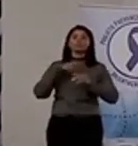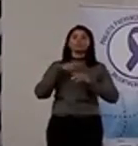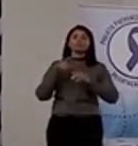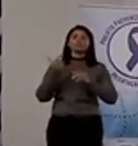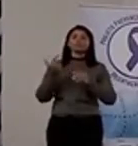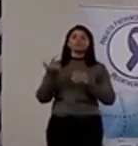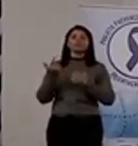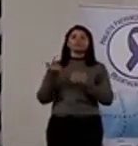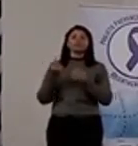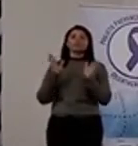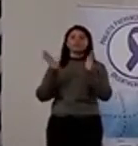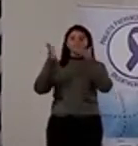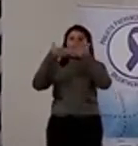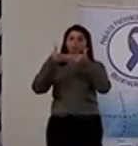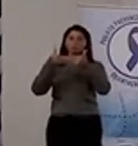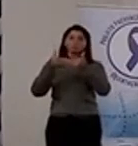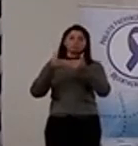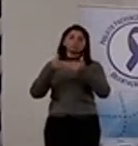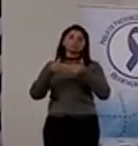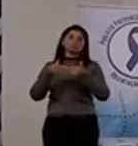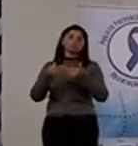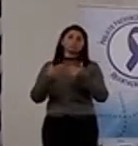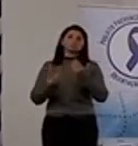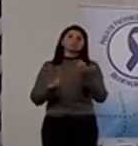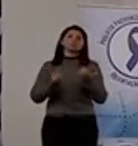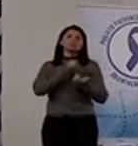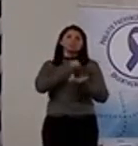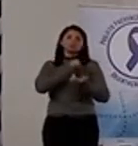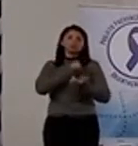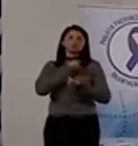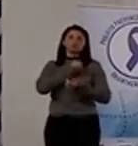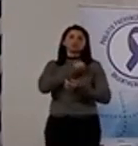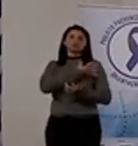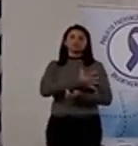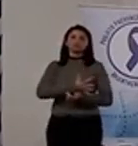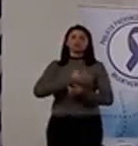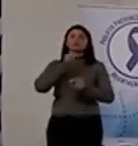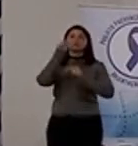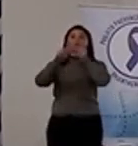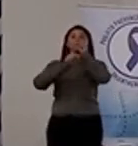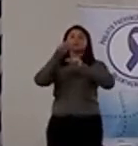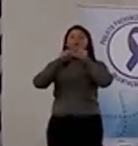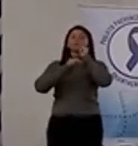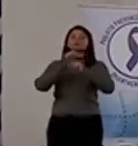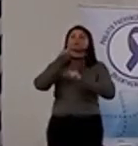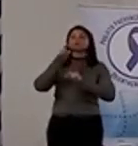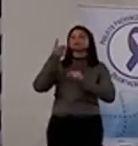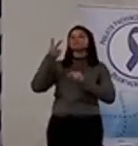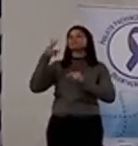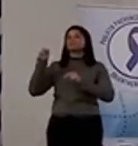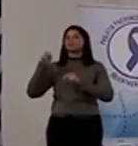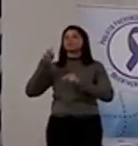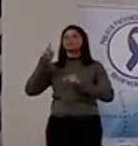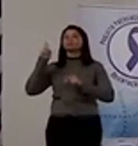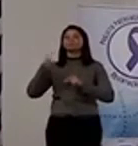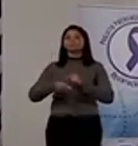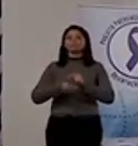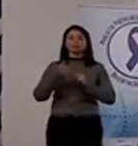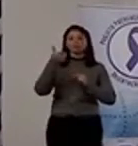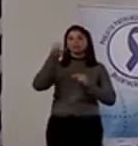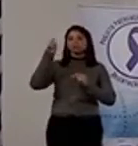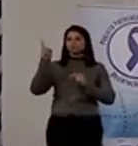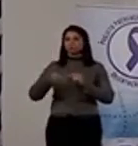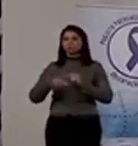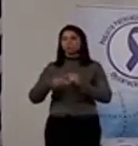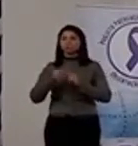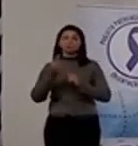você fechou aqui pela quantidade. E você veja, ó, frequência de 1 para 10 mil, 1 para 20 mil. Aquela doença que eu mostrei da menininha